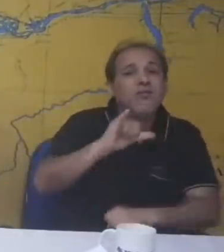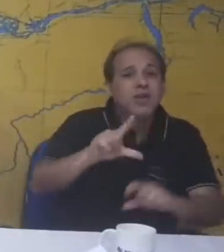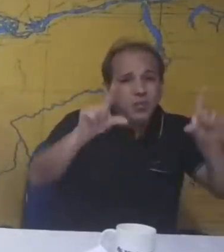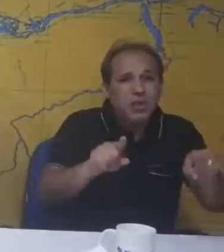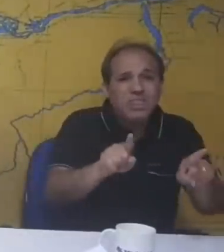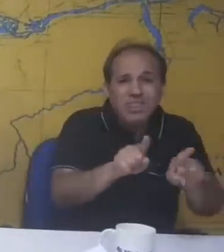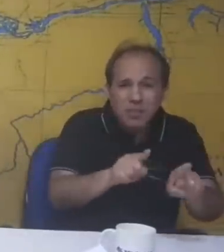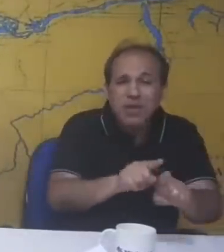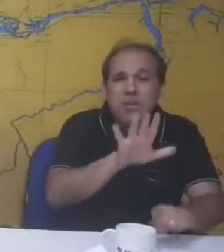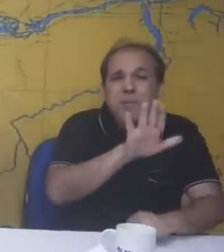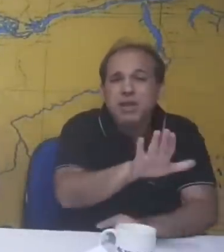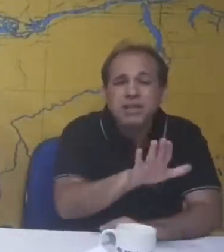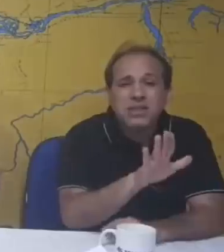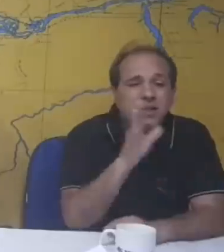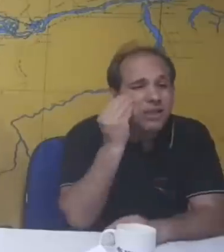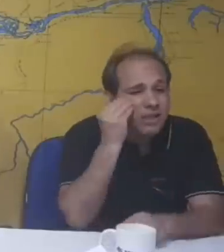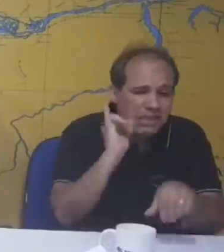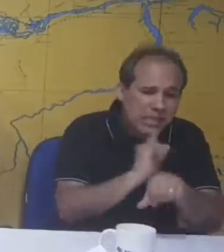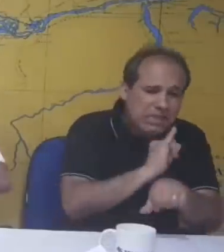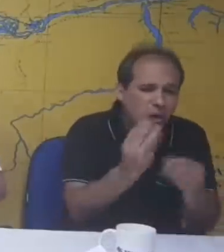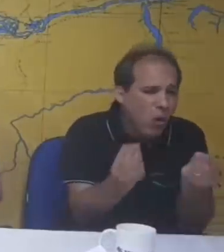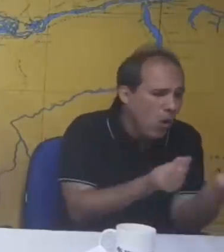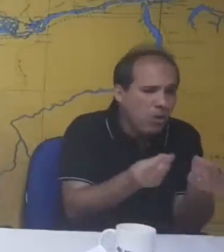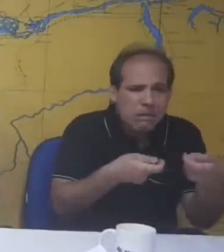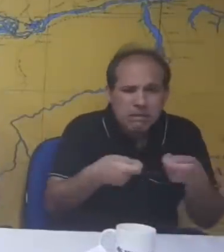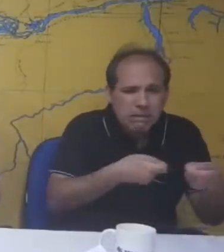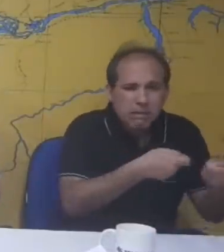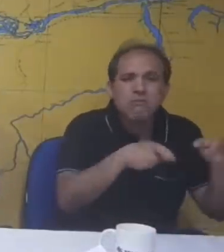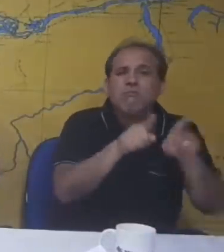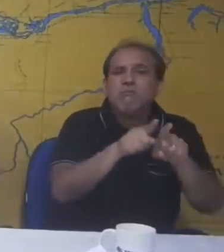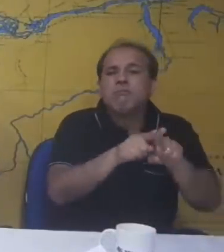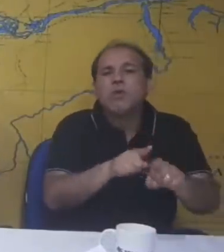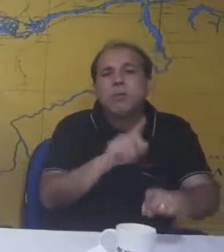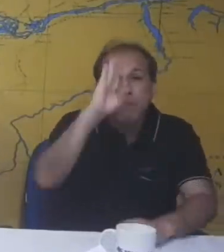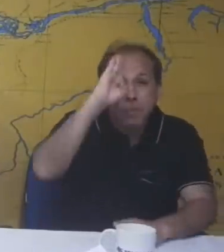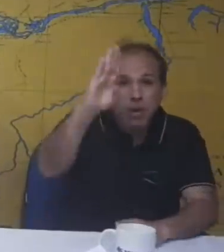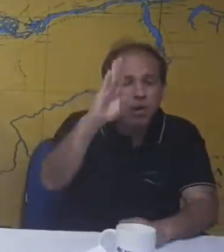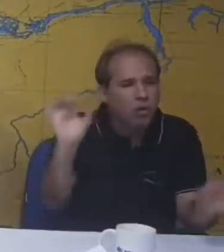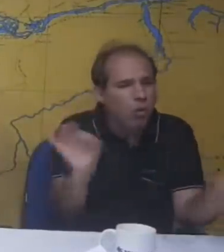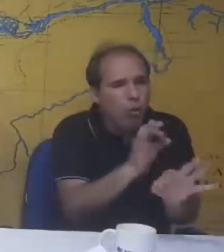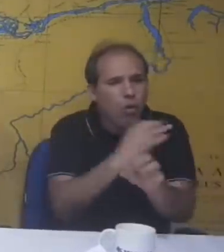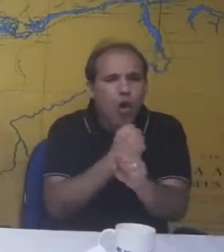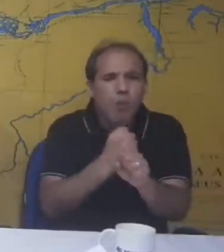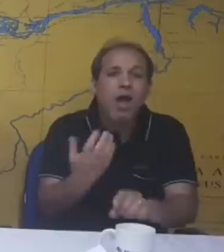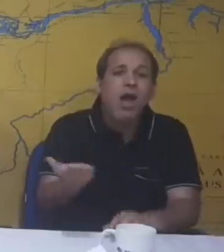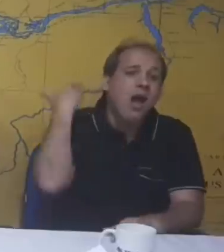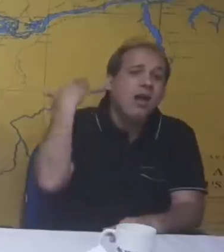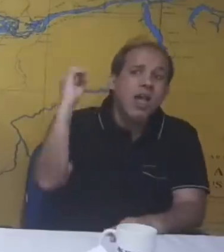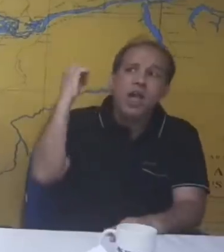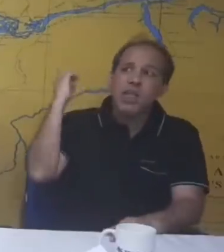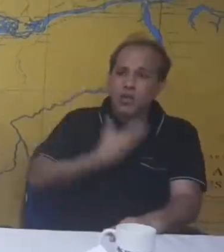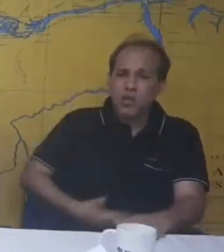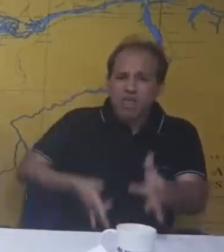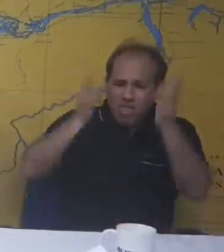estamos fazendo o que nós podemos fazer e priorizamos, o Bento, você sabe disso? É concluir obras. Tem obras de governos anteriores